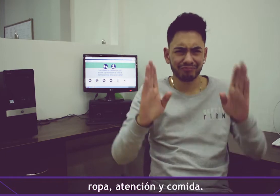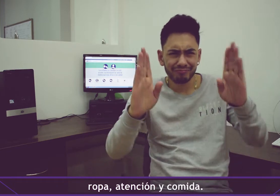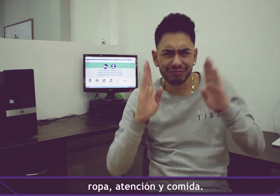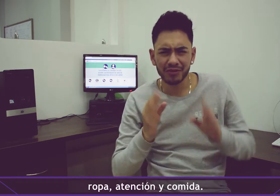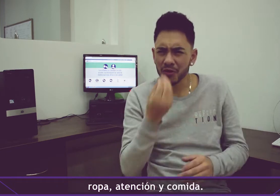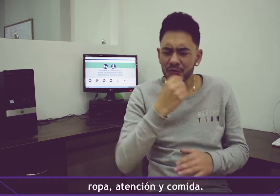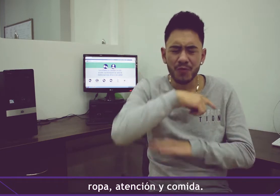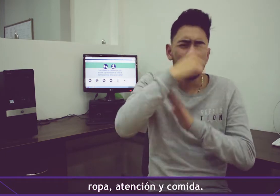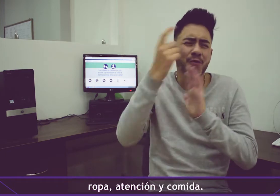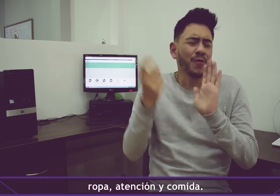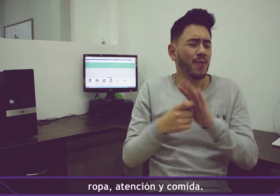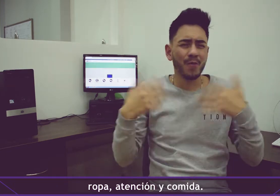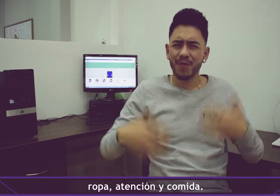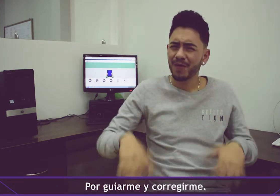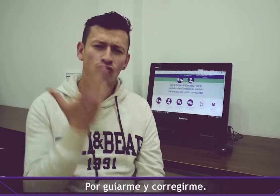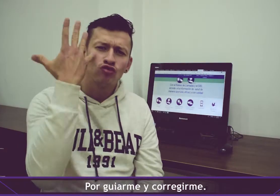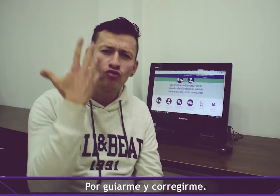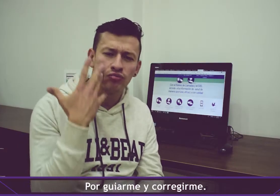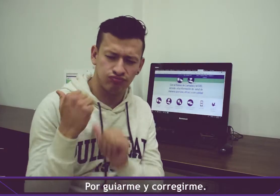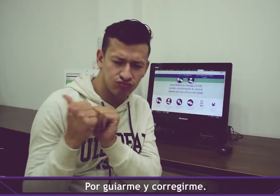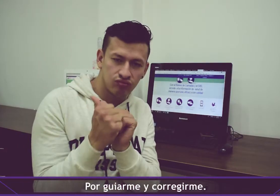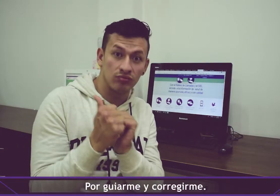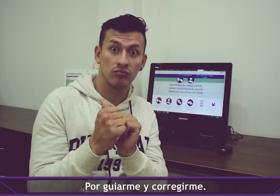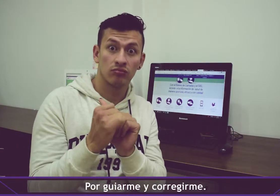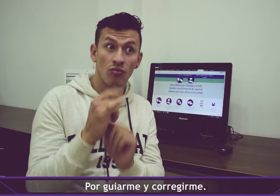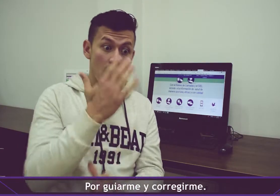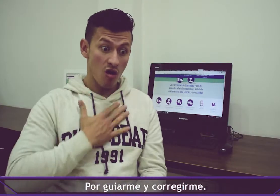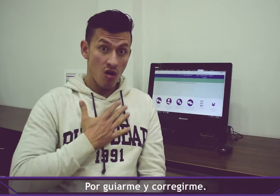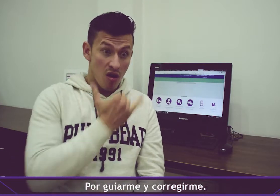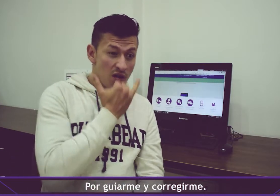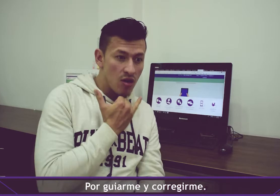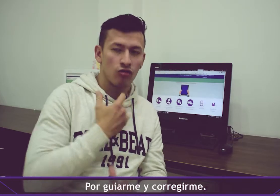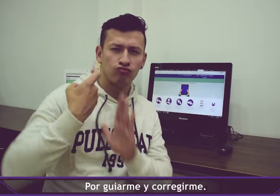ropa, atención y comida, porque arme y corregirme,